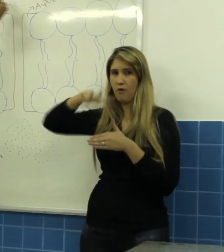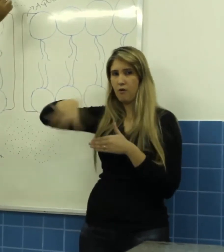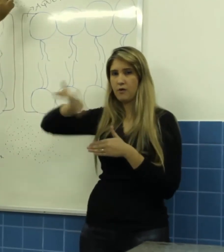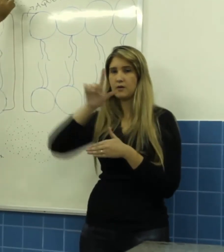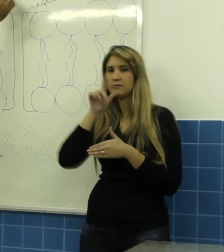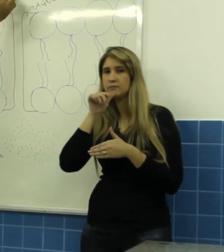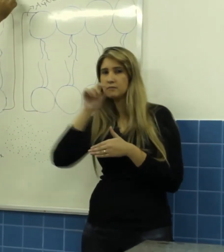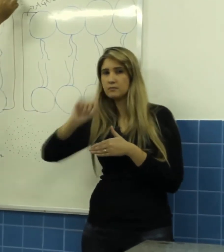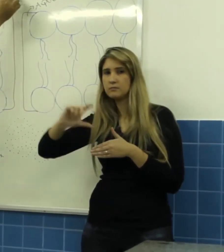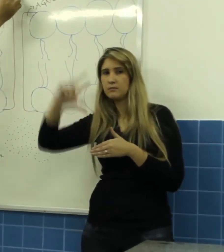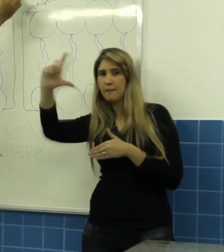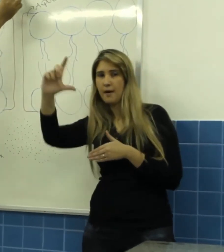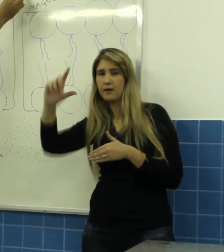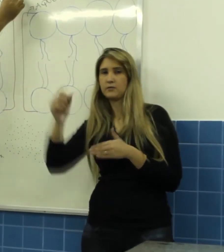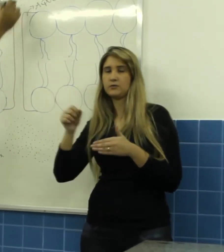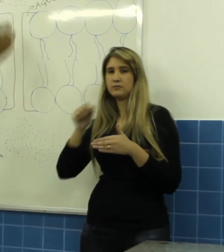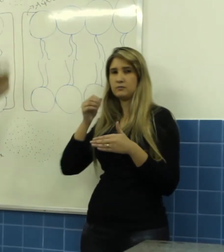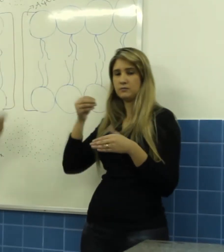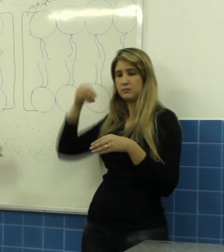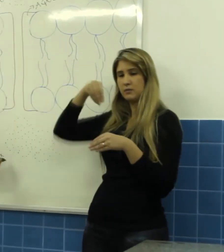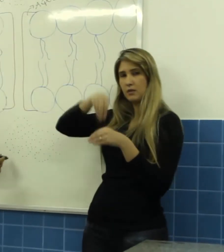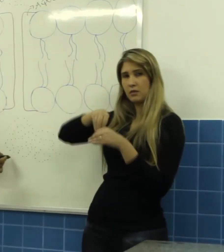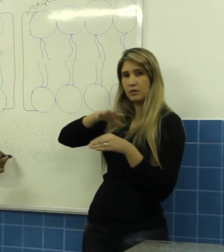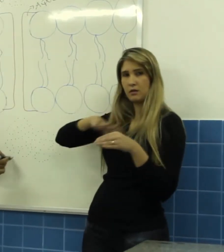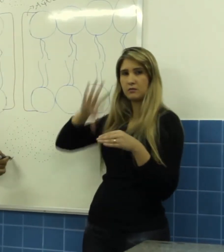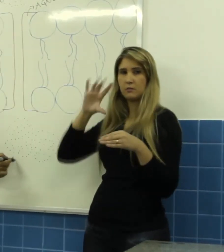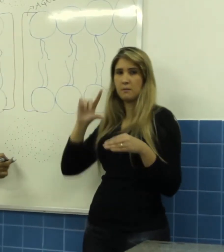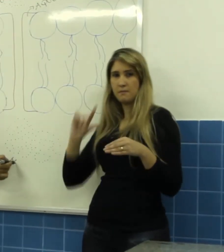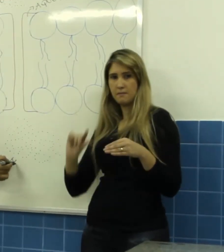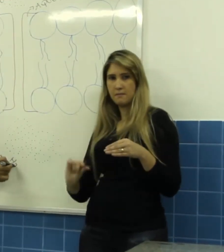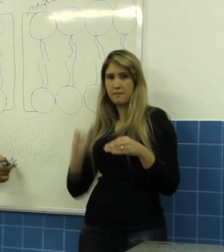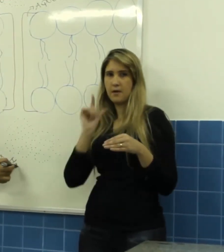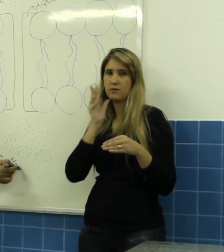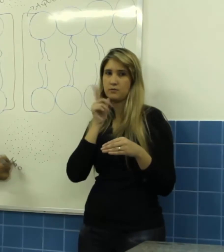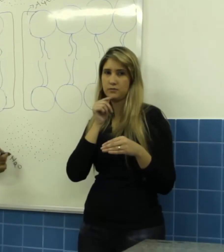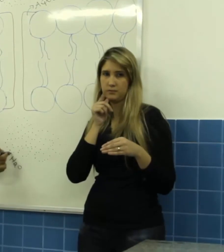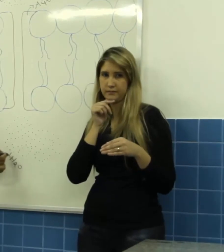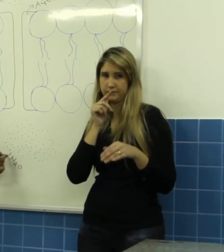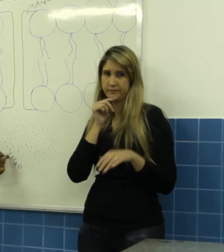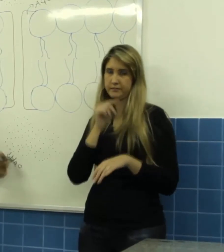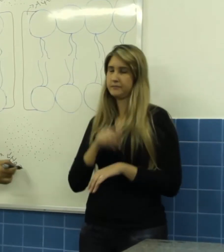extracelular do que no meio intracelular.